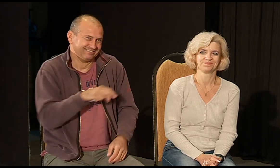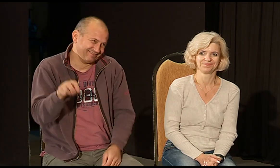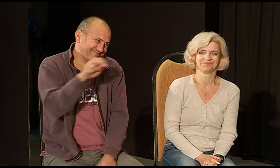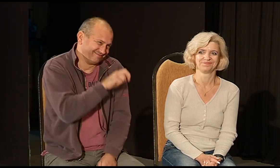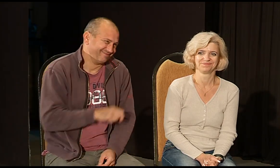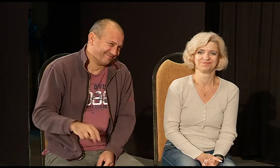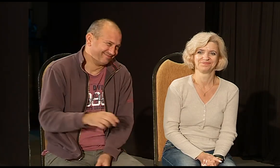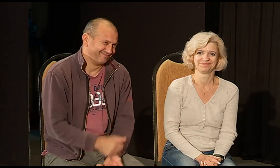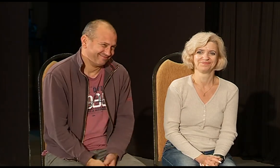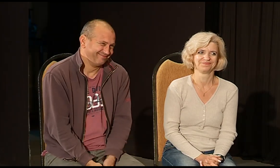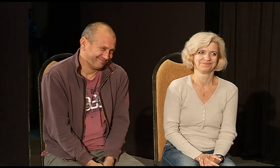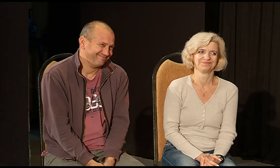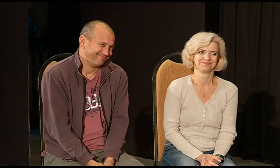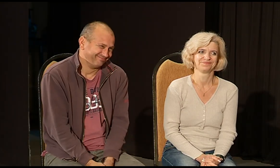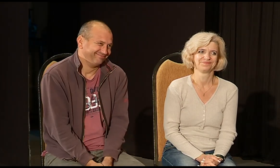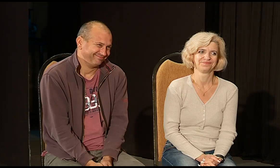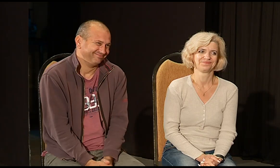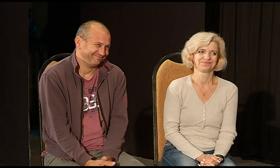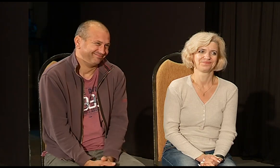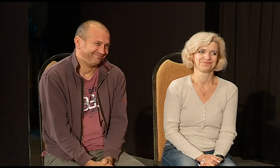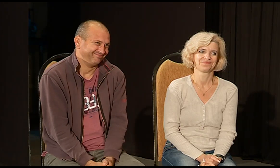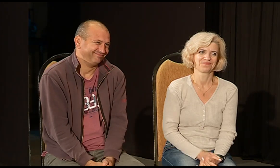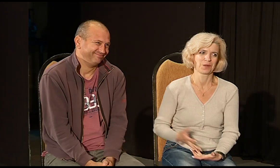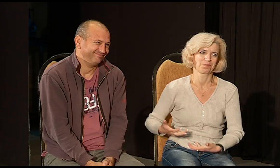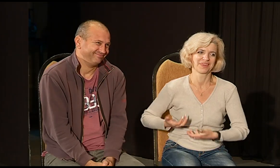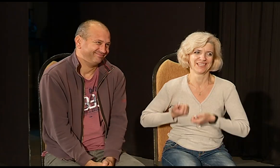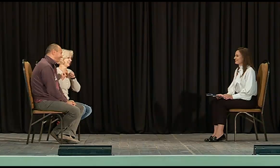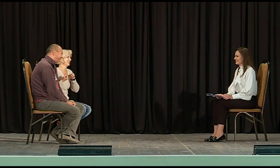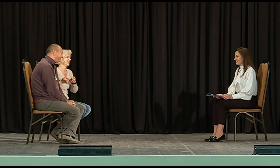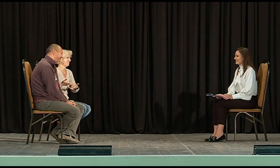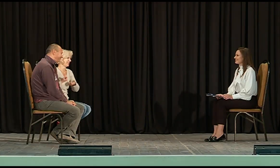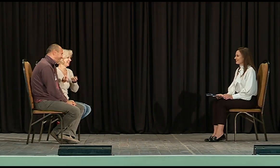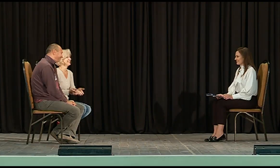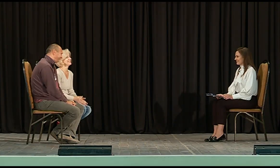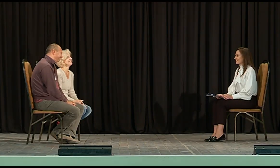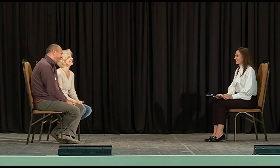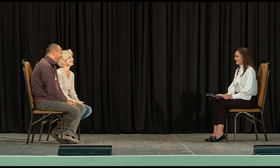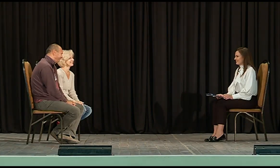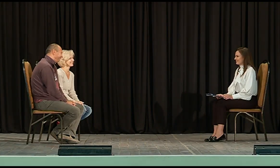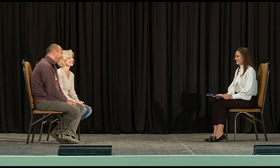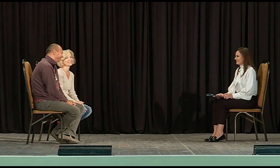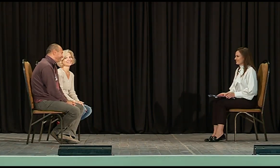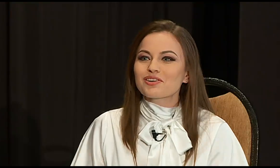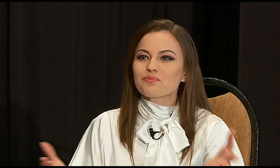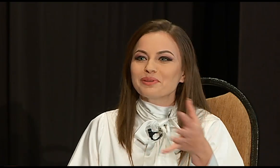parvine Inesa cu ideile ei cu spectacolul, sunt nevoit să amân lucrările în parte și vin și o susțin pe Inesa.